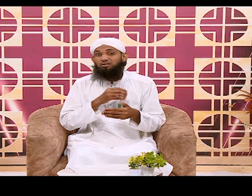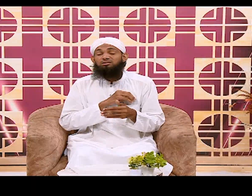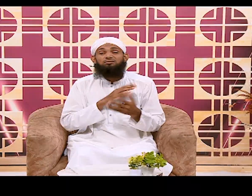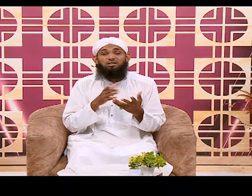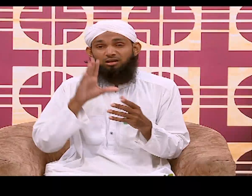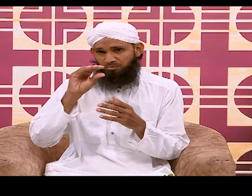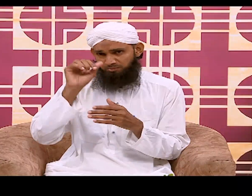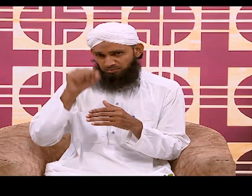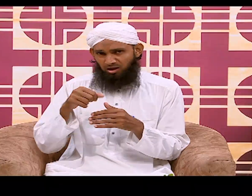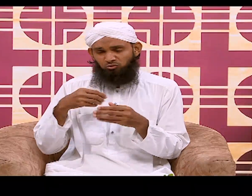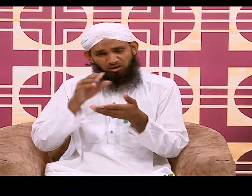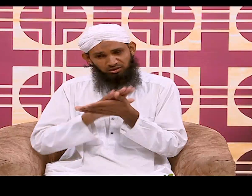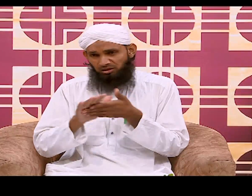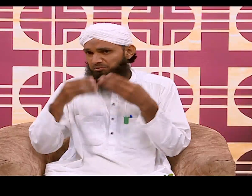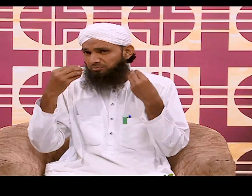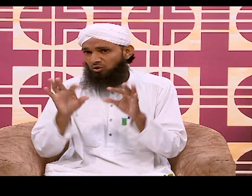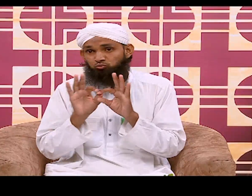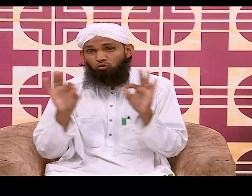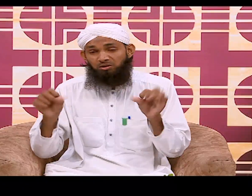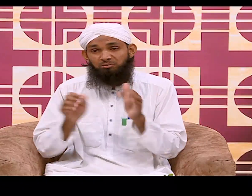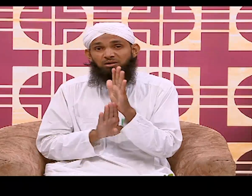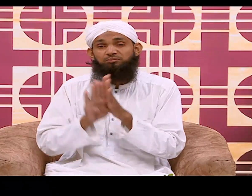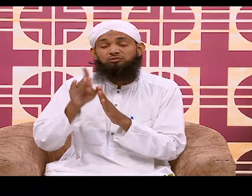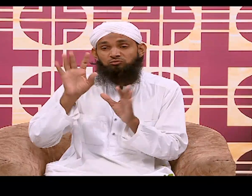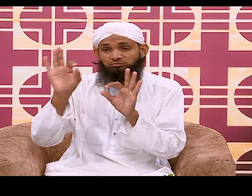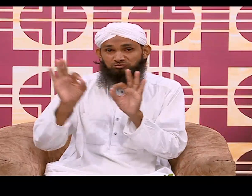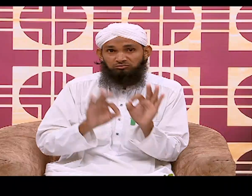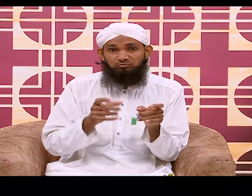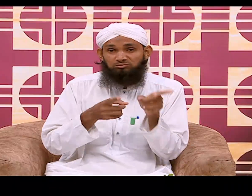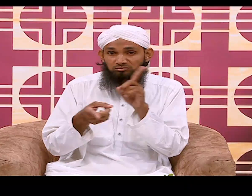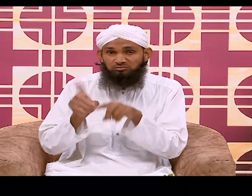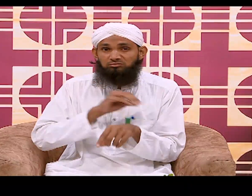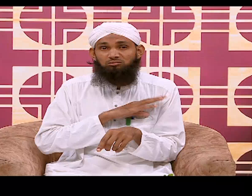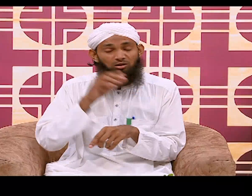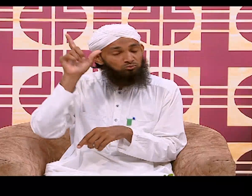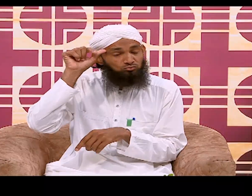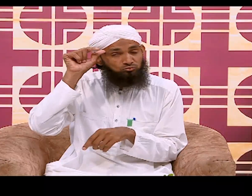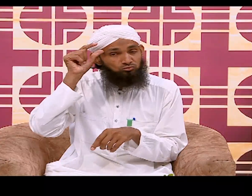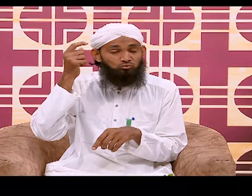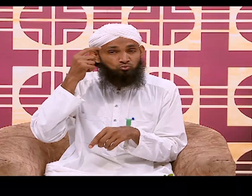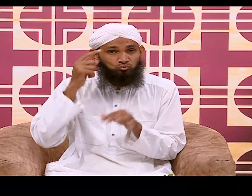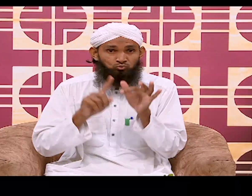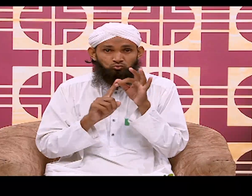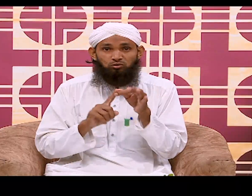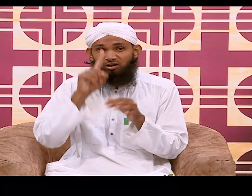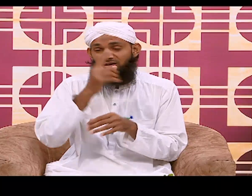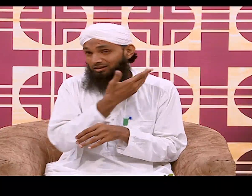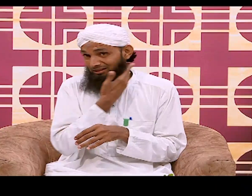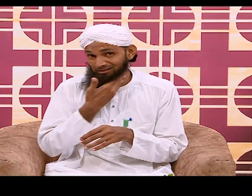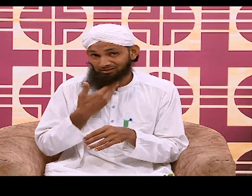کرنا ہے۔ تم ان باتوں کے متعلق سوچنا شروع کر دو، ان کاموں کو کرنا شروع کر دو۔ اگر اللہ پاک نے چاہا